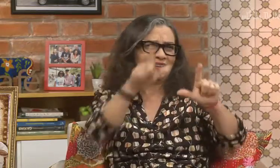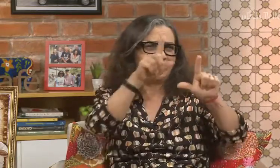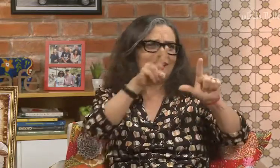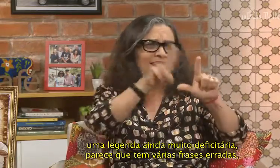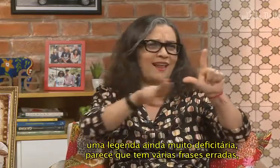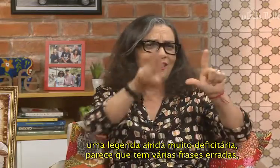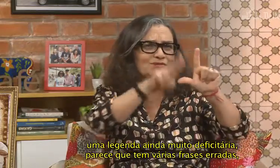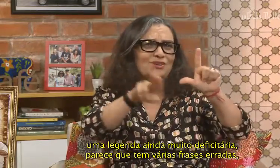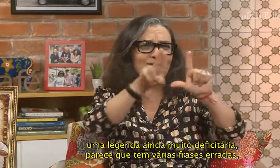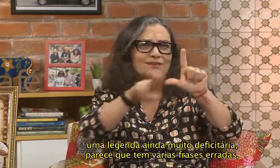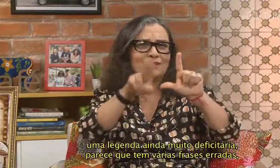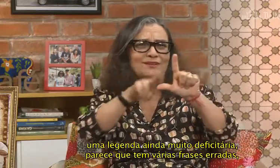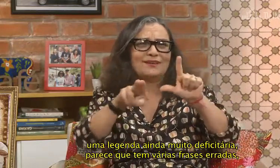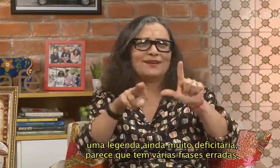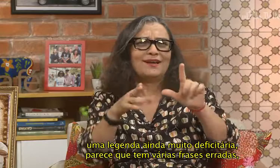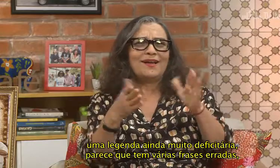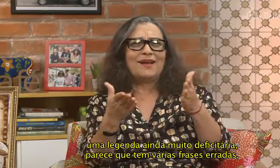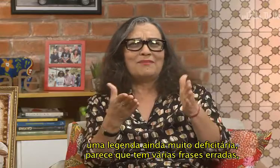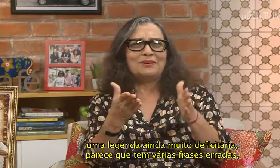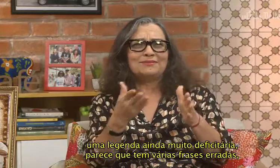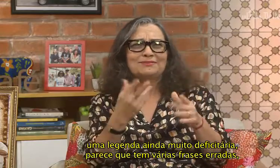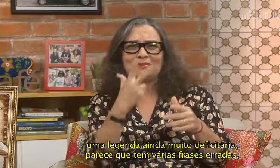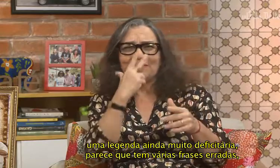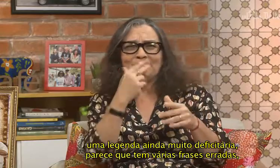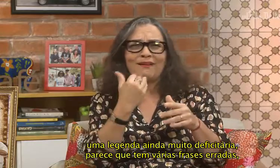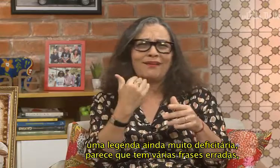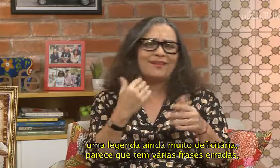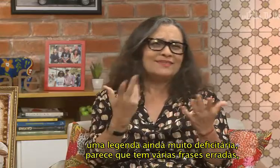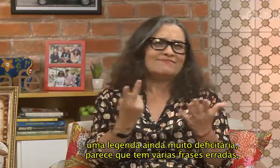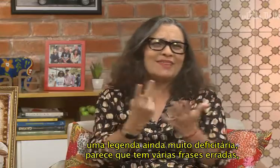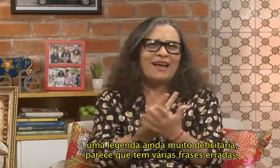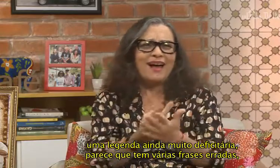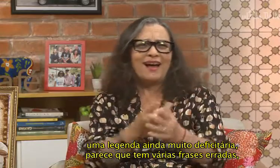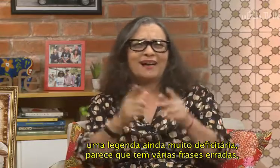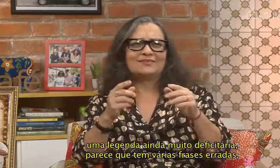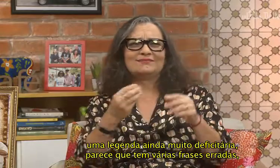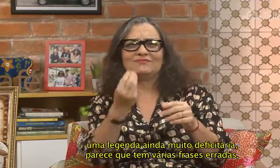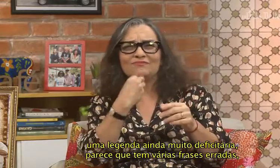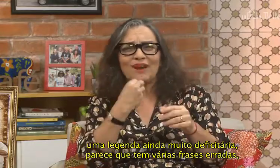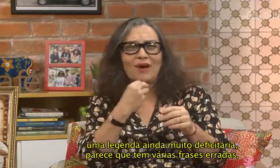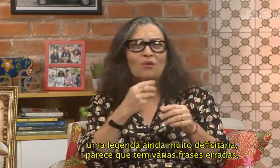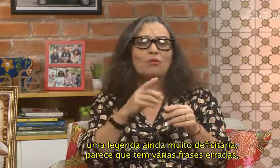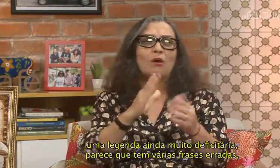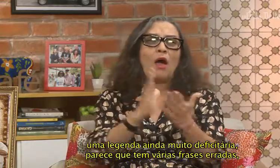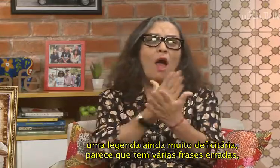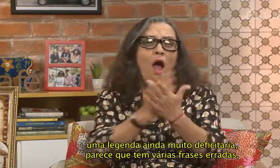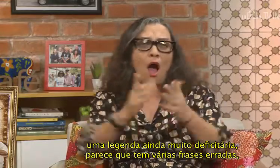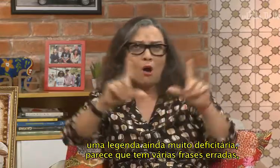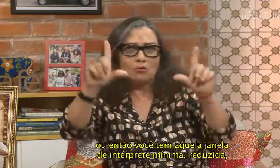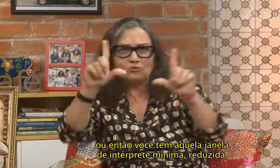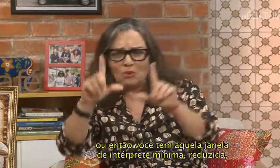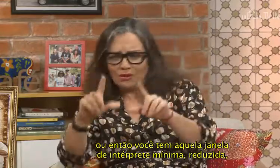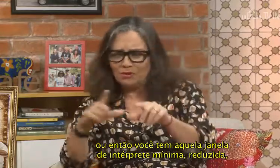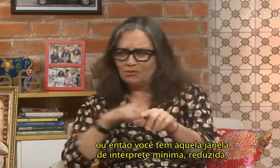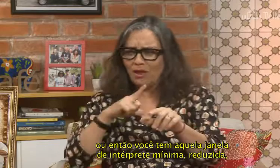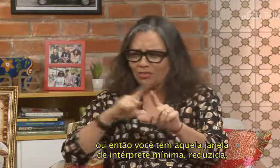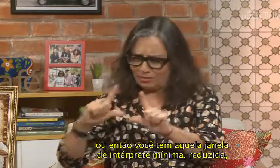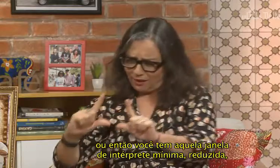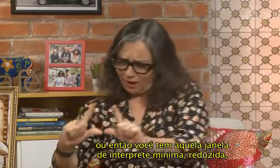Uma legenda ainda muito deficitária. Parece que tem várias frases erradas. Ou então, tem aquela janela de